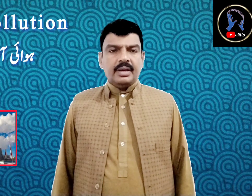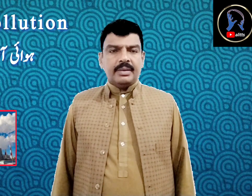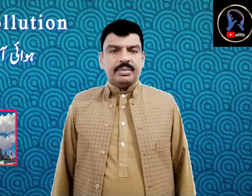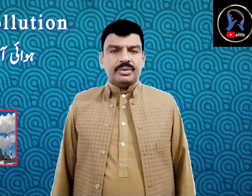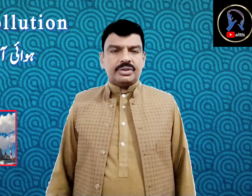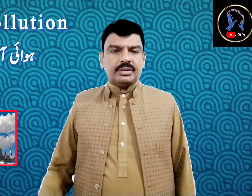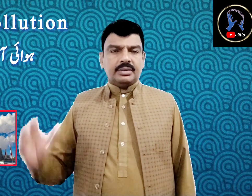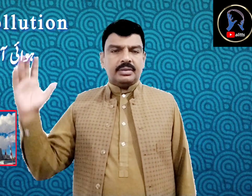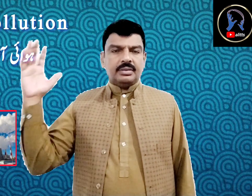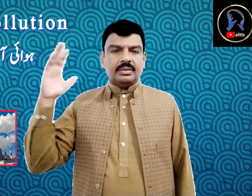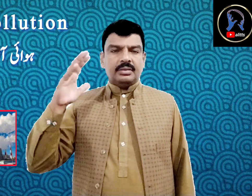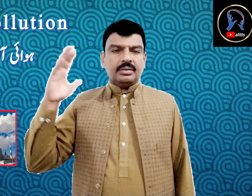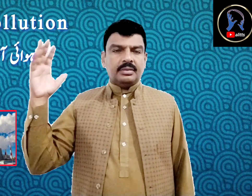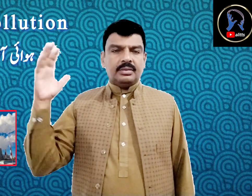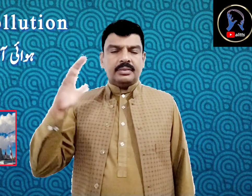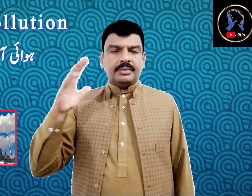एयर पोल्यूशन।